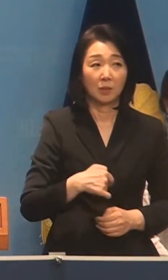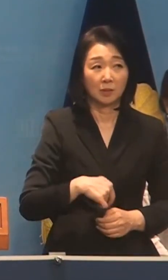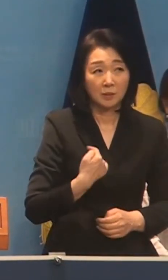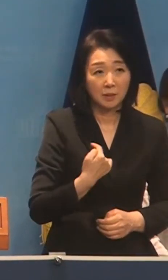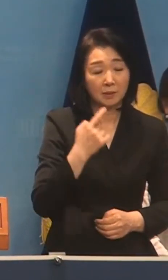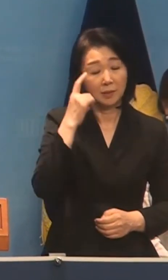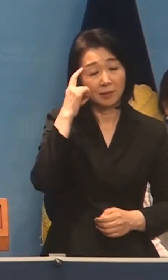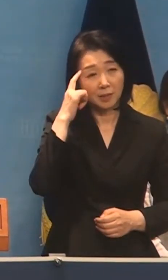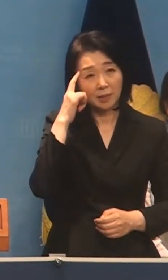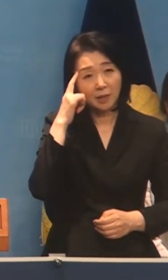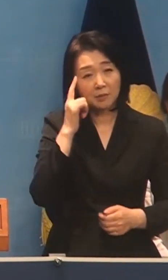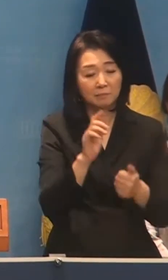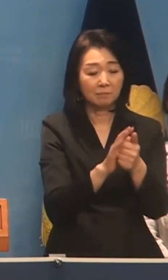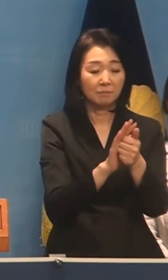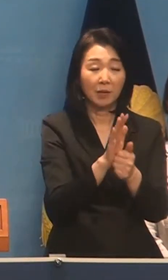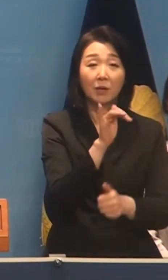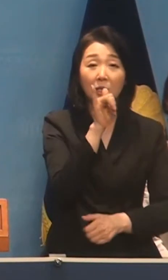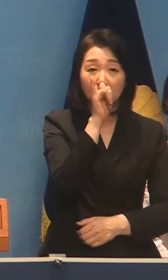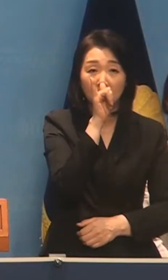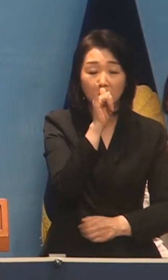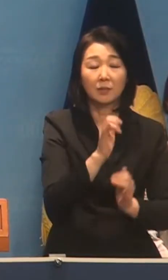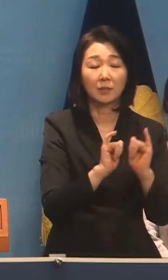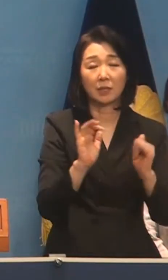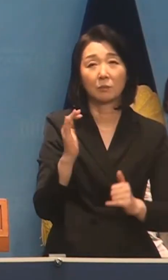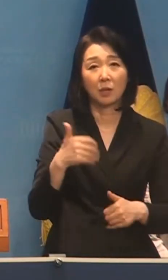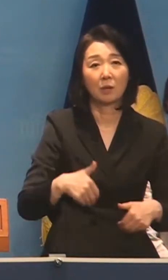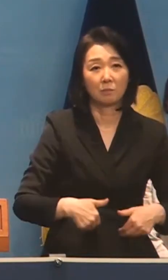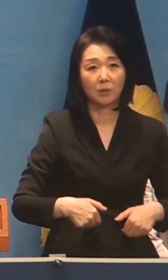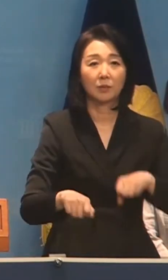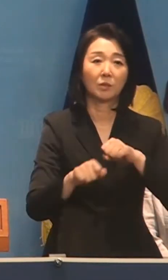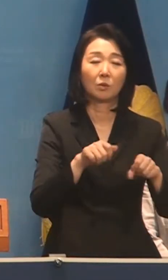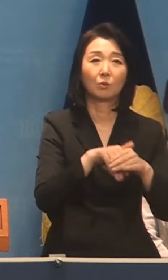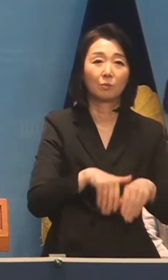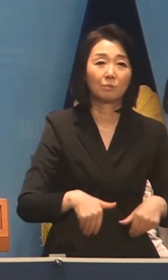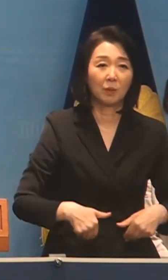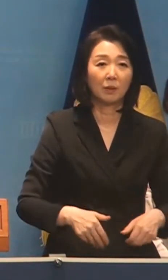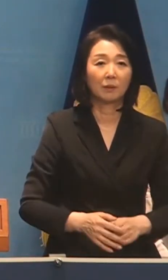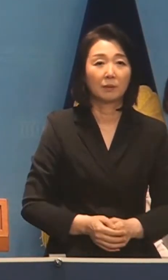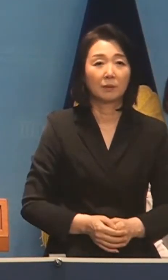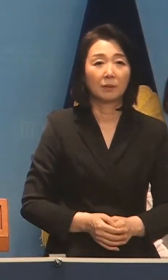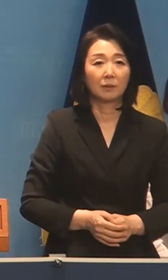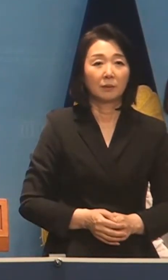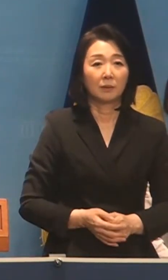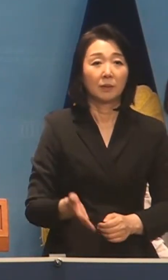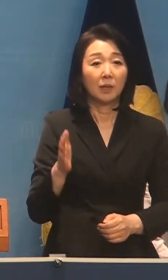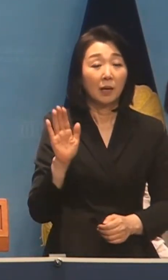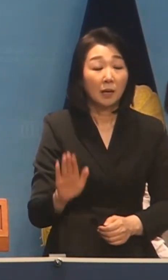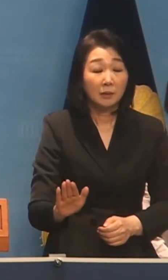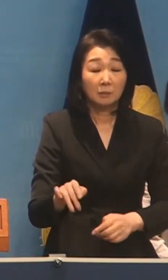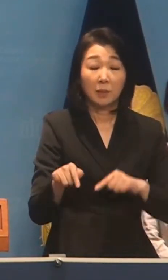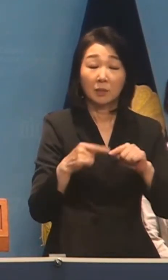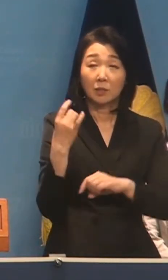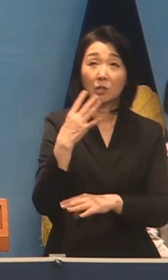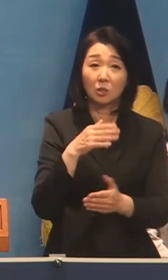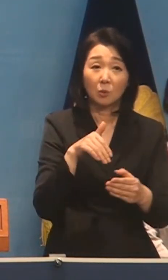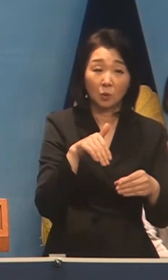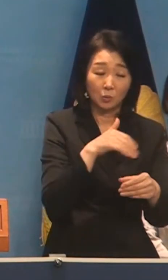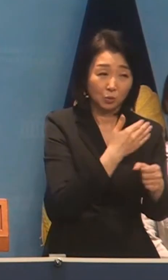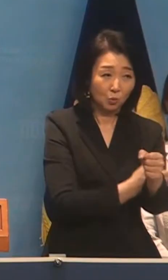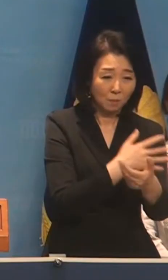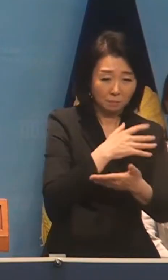의견 이사를 배려할 수 있는 사람이 돼서 적극적으로 할 수 있어야 합니다. 하지만 정치